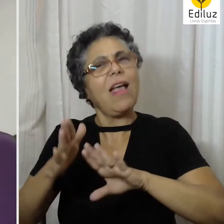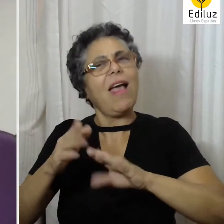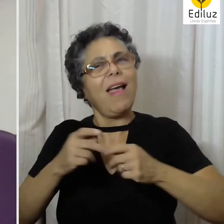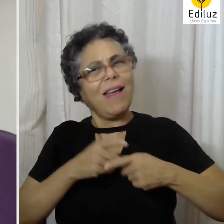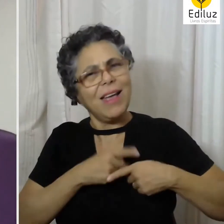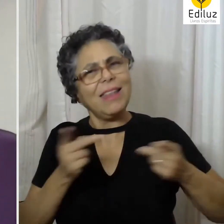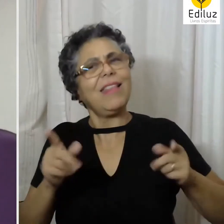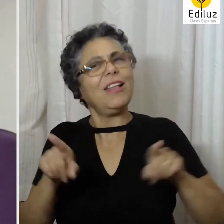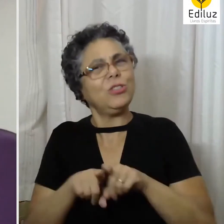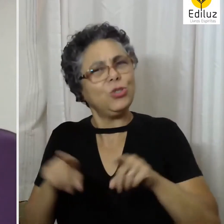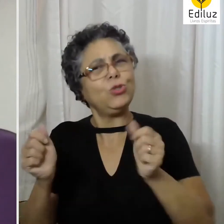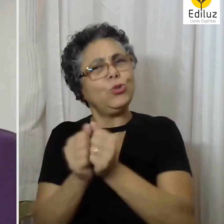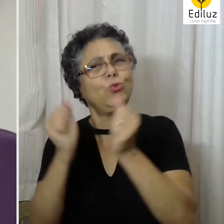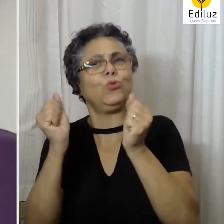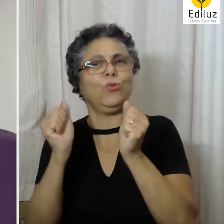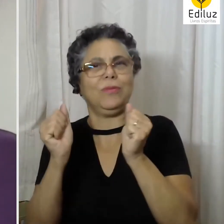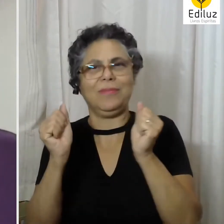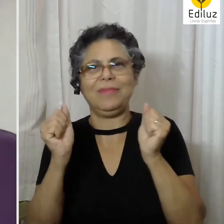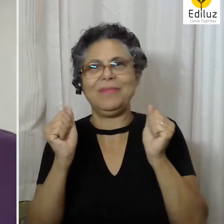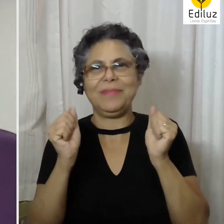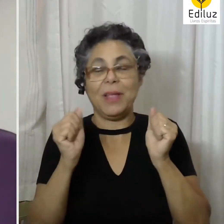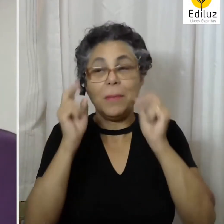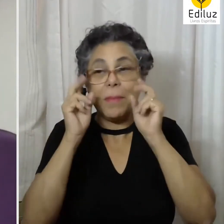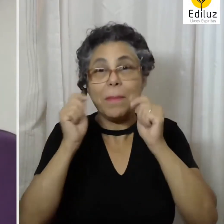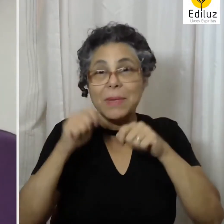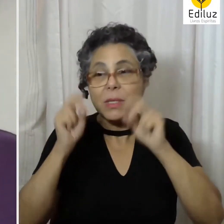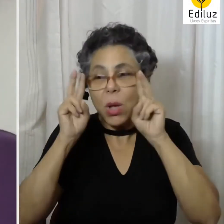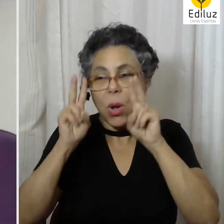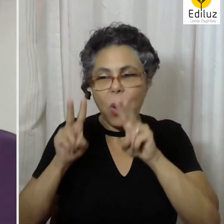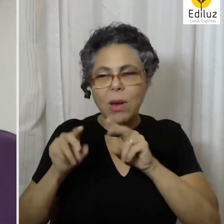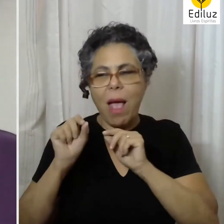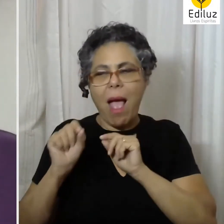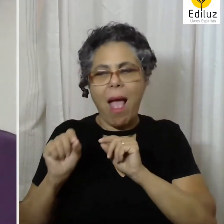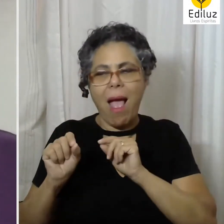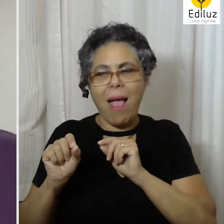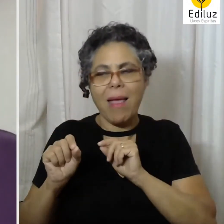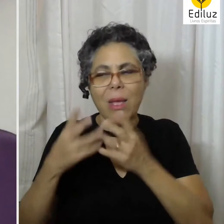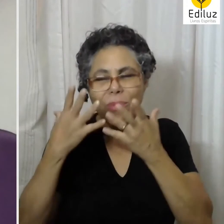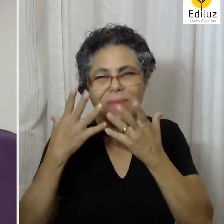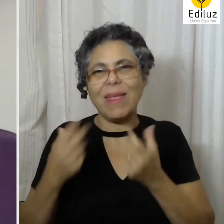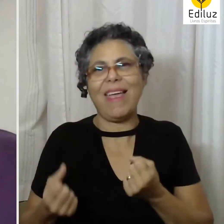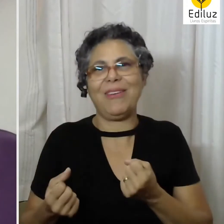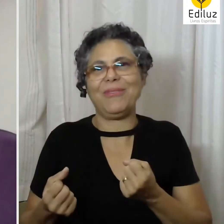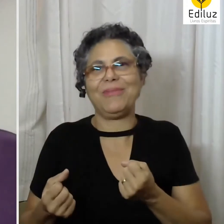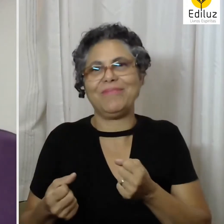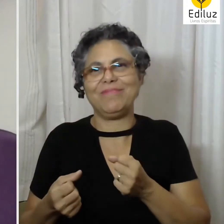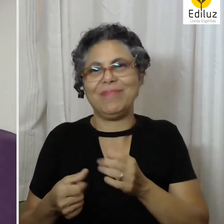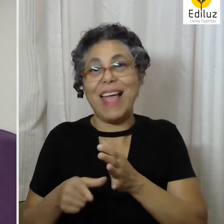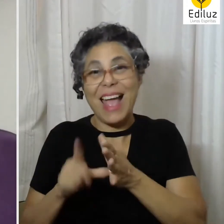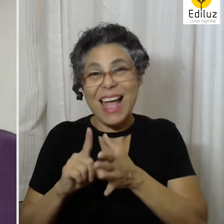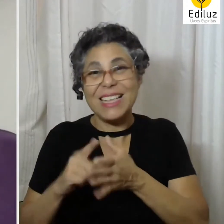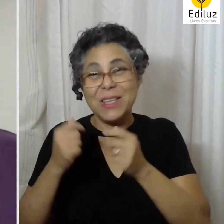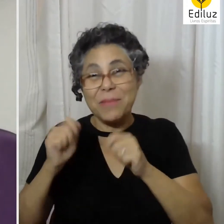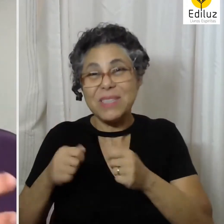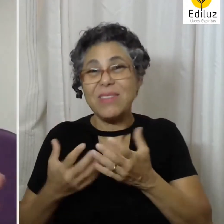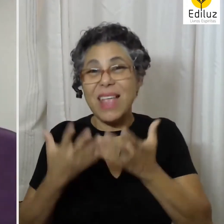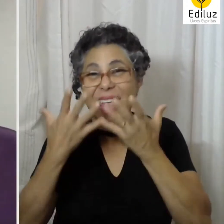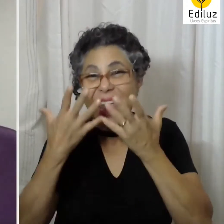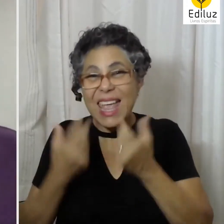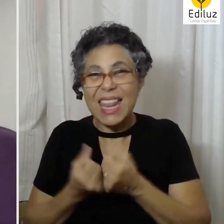caridade. Eu preciso olhar para isso e me dispor antes. Me dispor